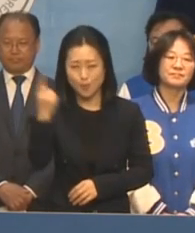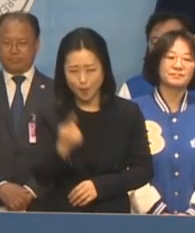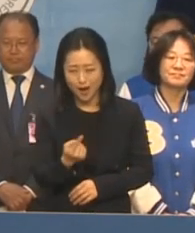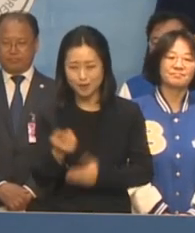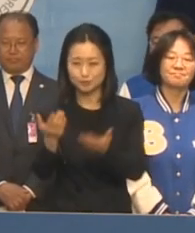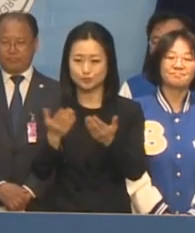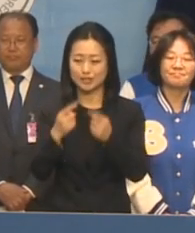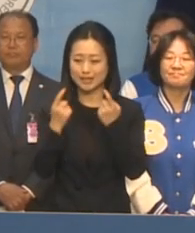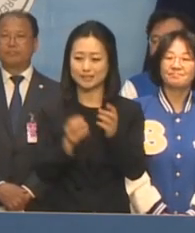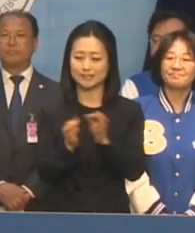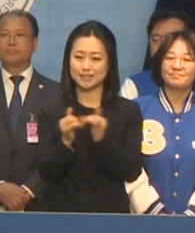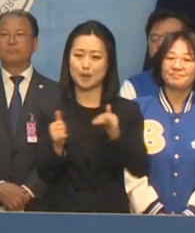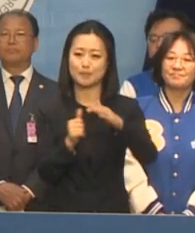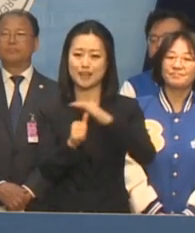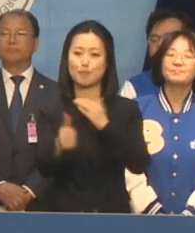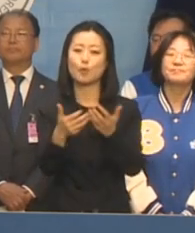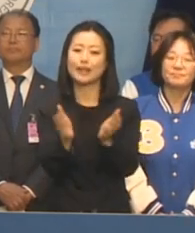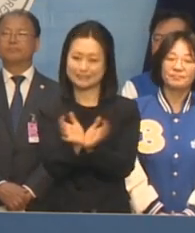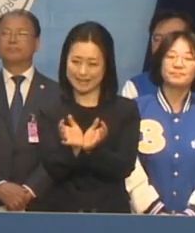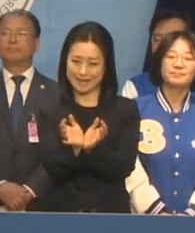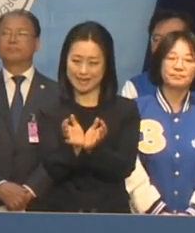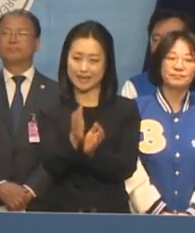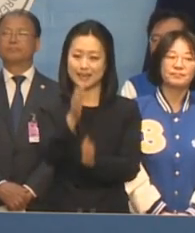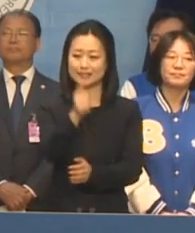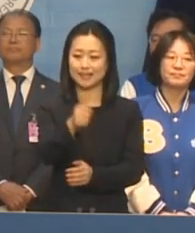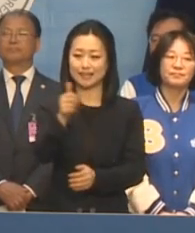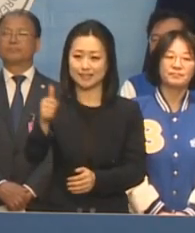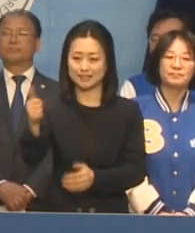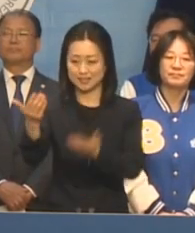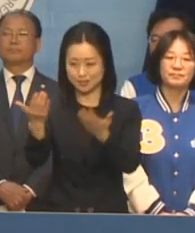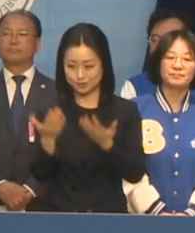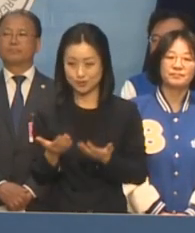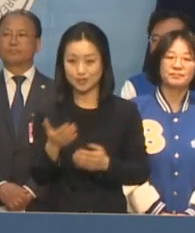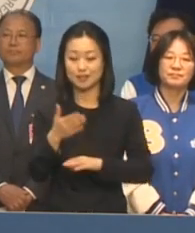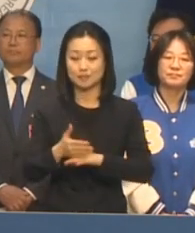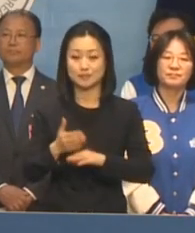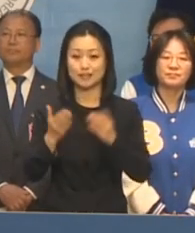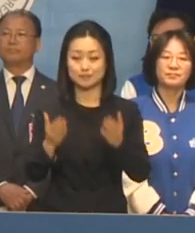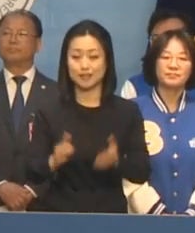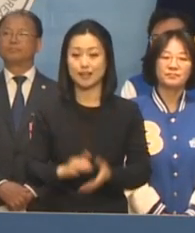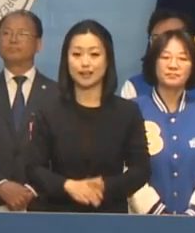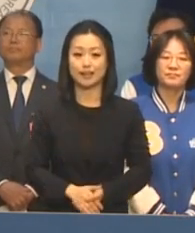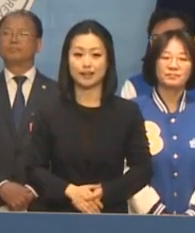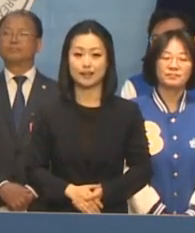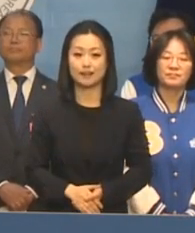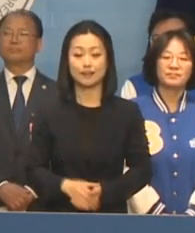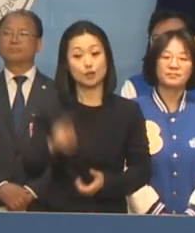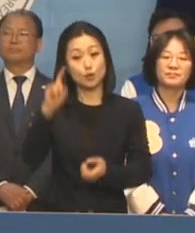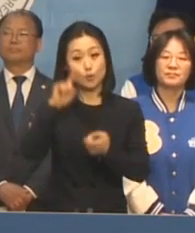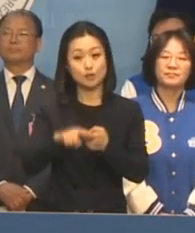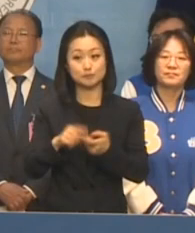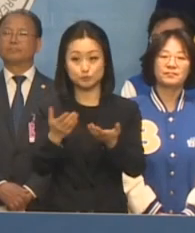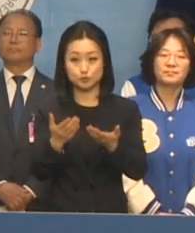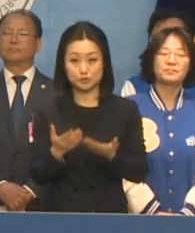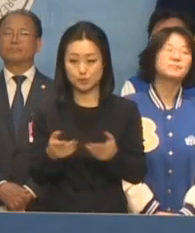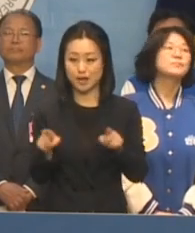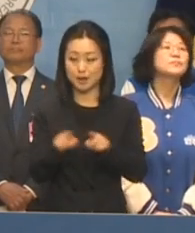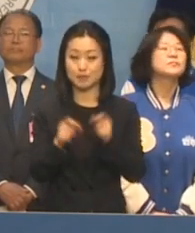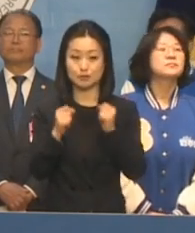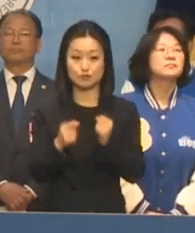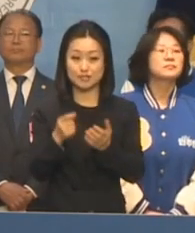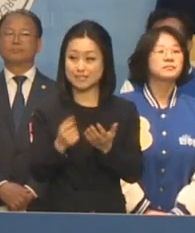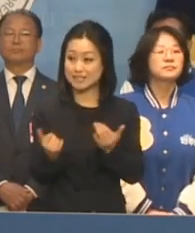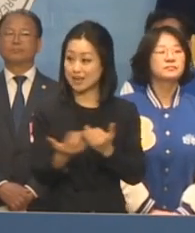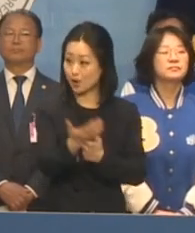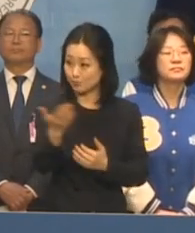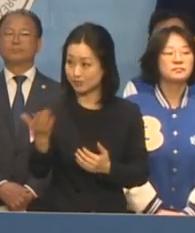소상공인 대표님들 단장님들 오셔서 감사드립니다 또 많은 관심을고 함 신 언론